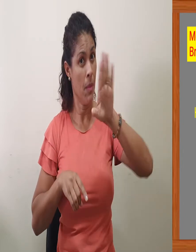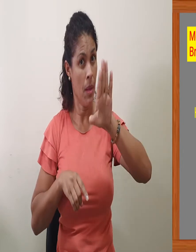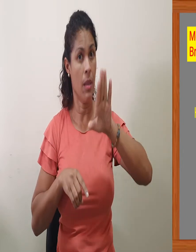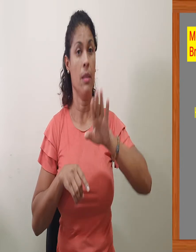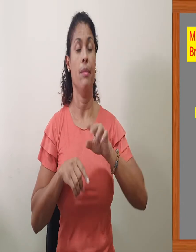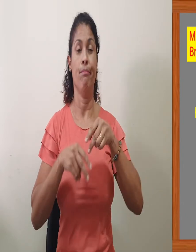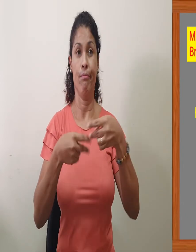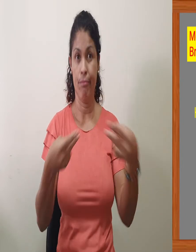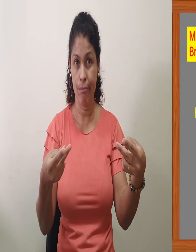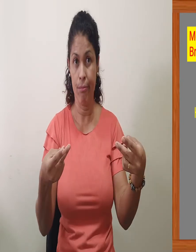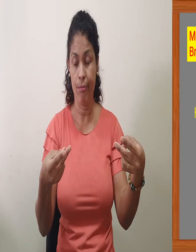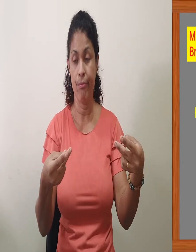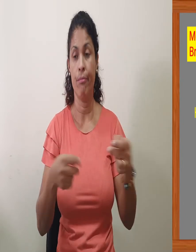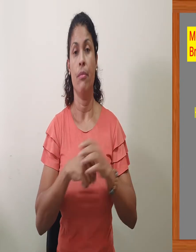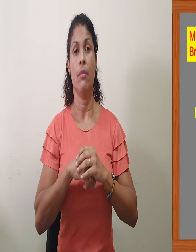causaram